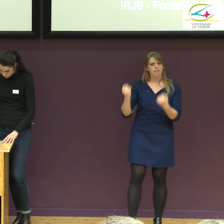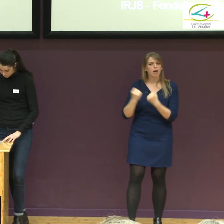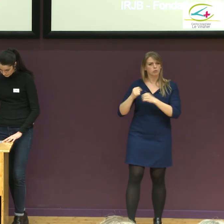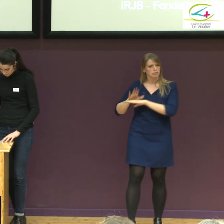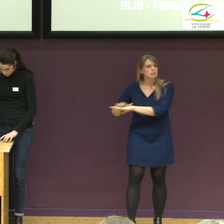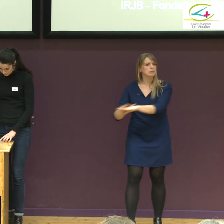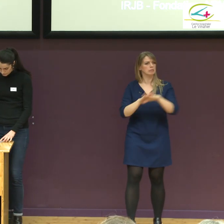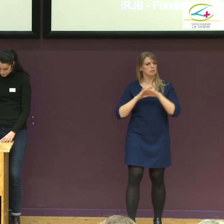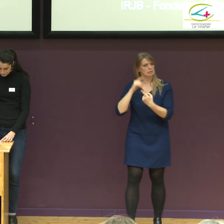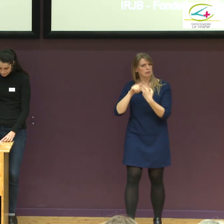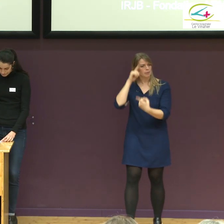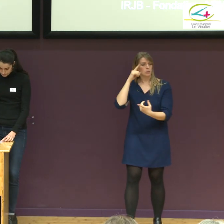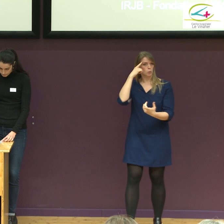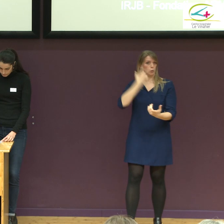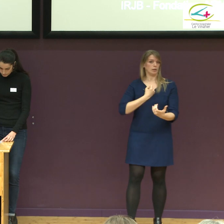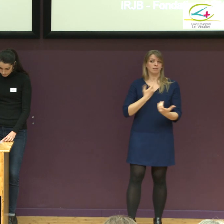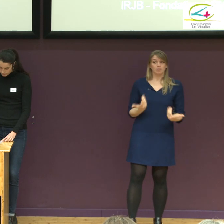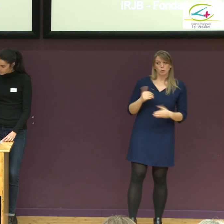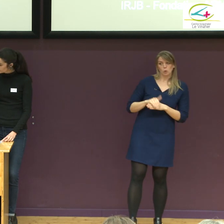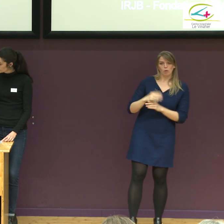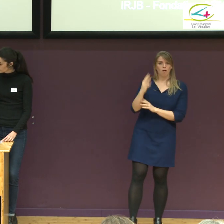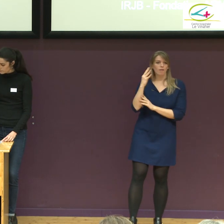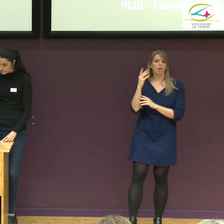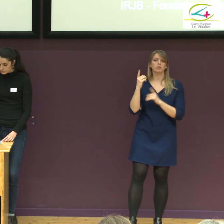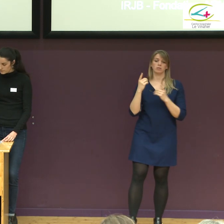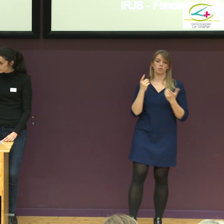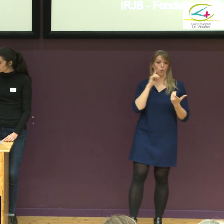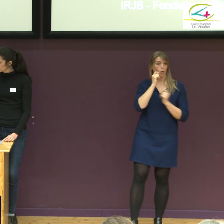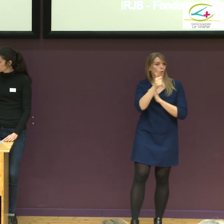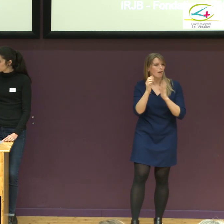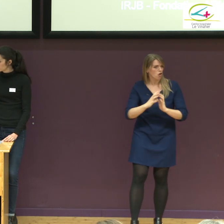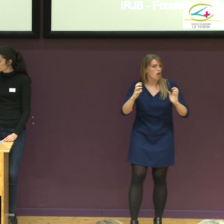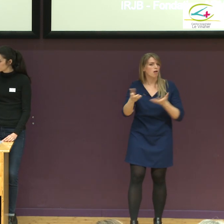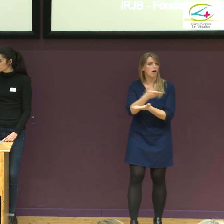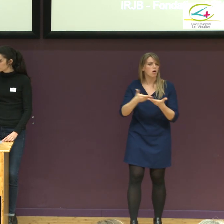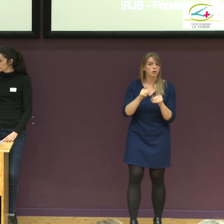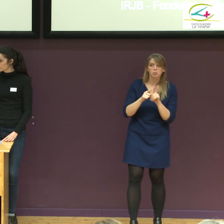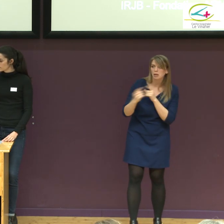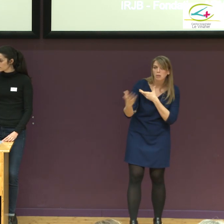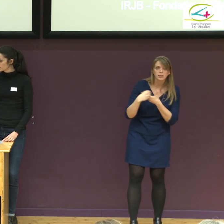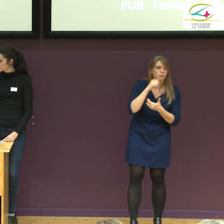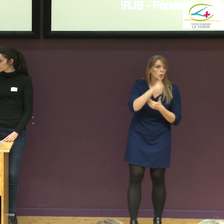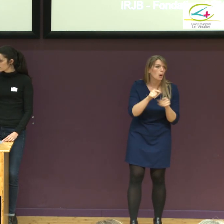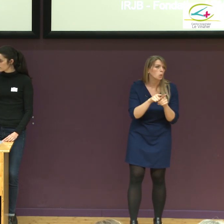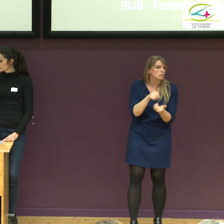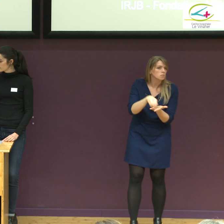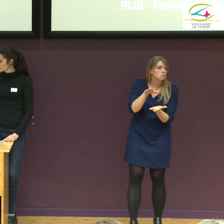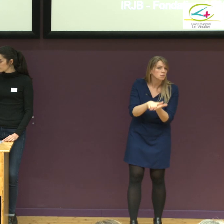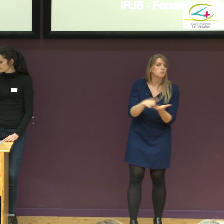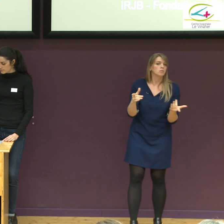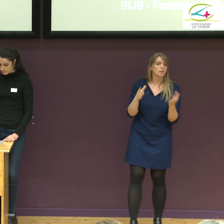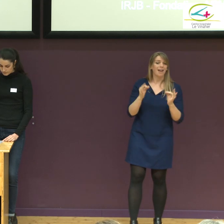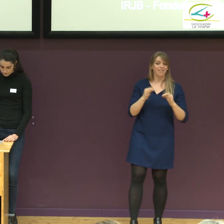prévention du suicide. Et c'est un peu l'idée de cette conférence de ce soir, du colloque qu'il y aura aussi demain. Peut-être que certains d'entre vous sont également inscrits sur la